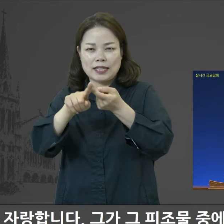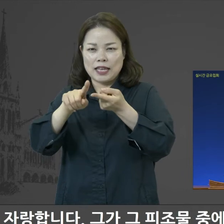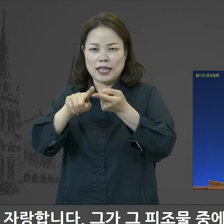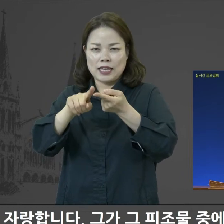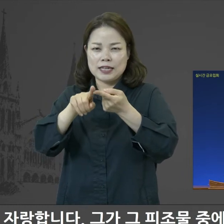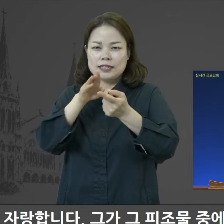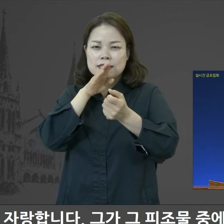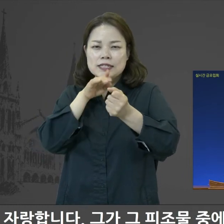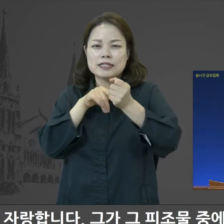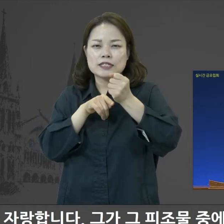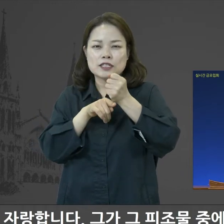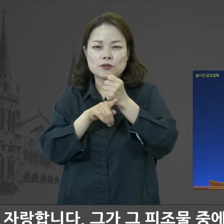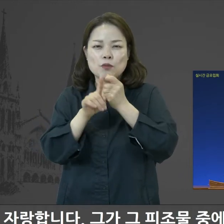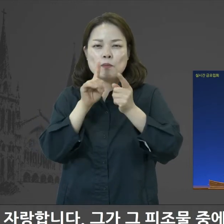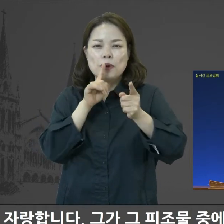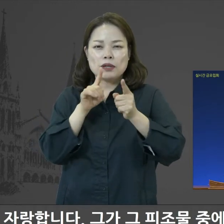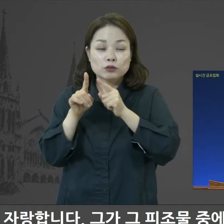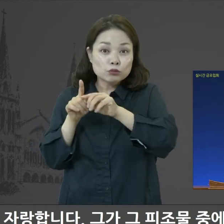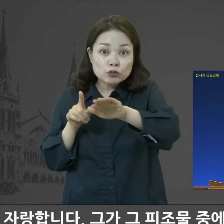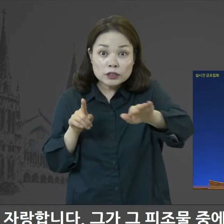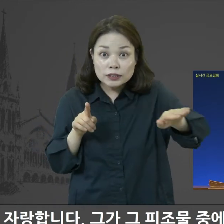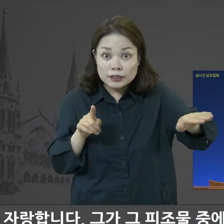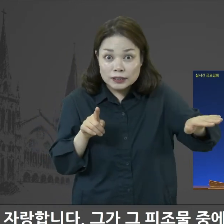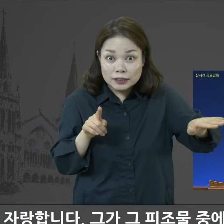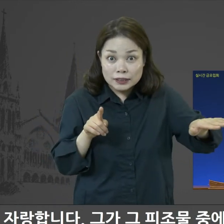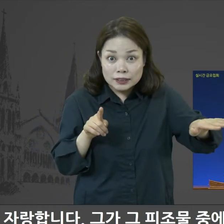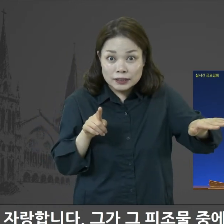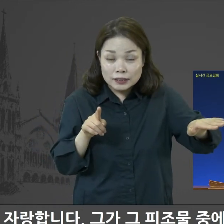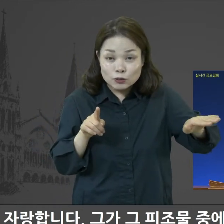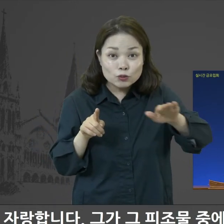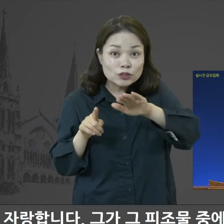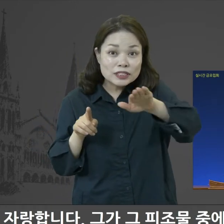따라 진리의 말씀으로 우리를